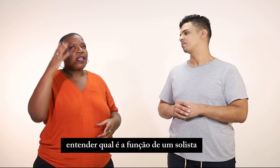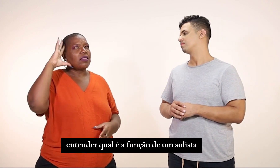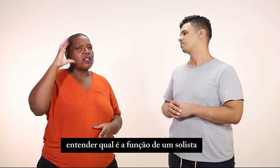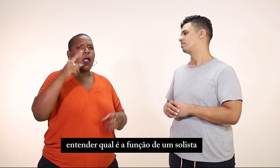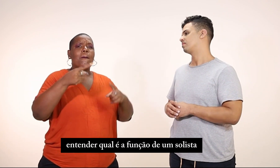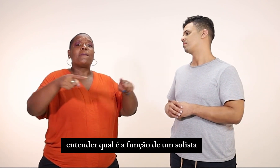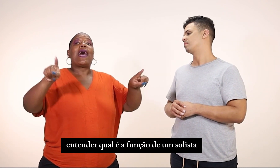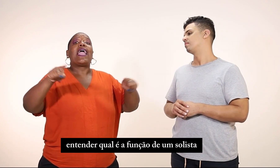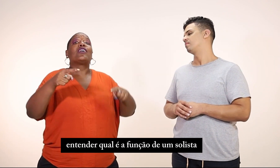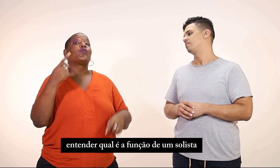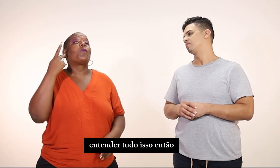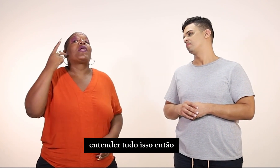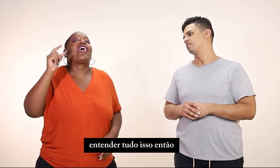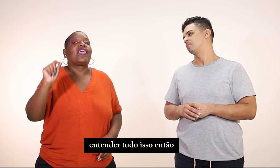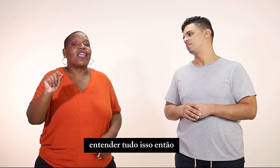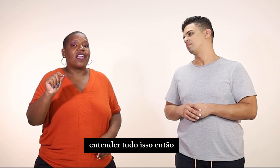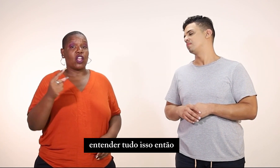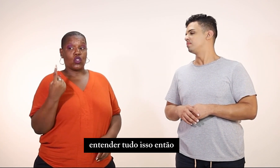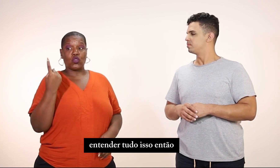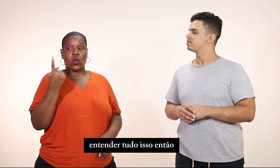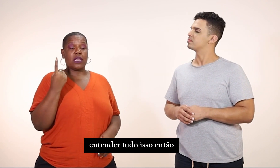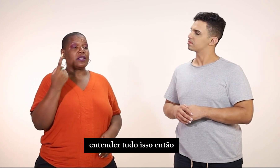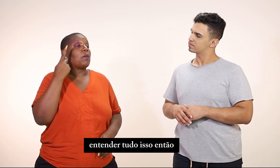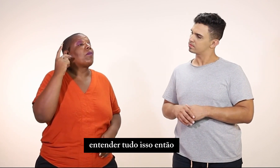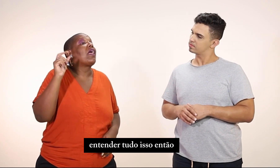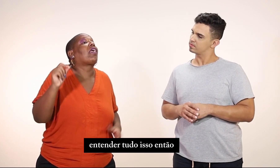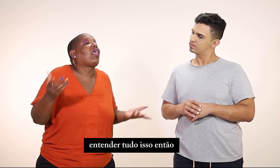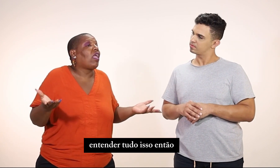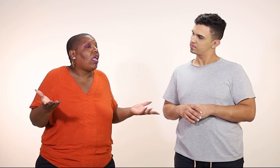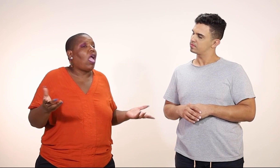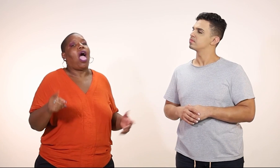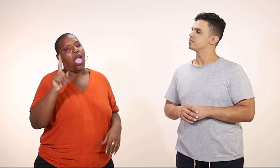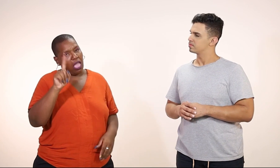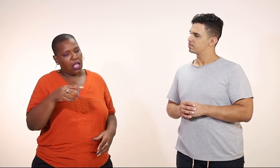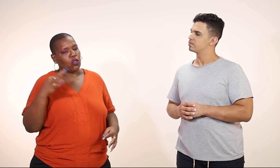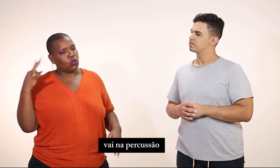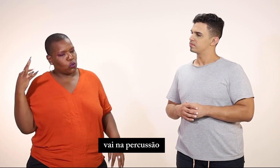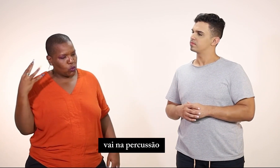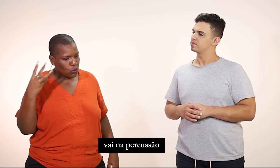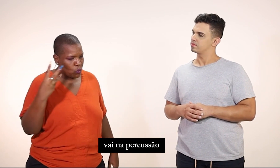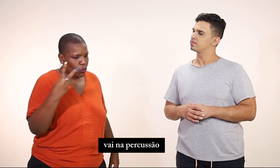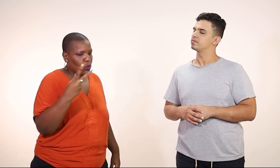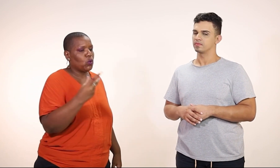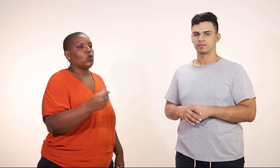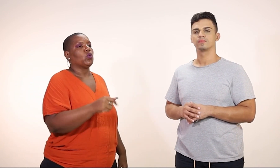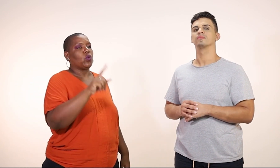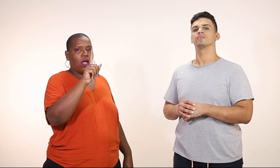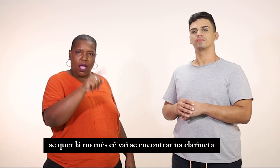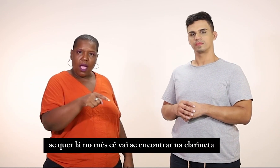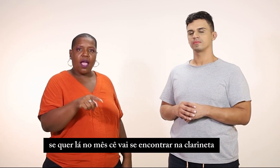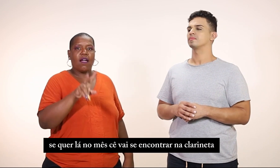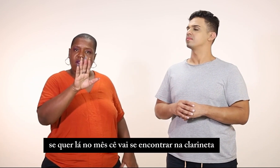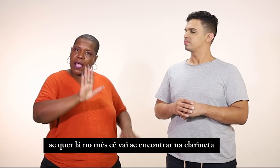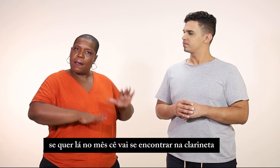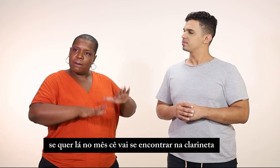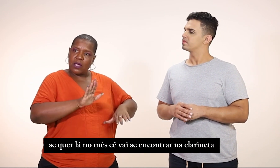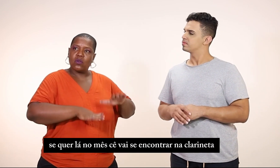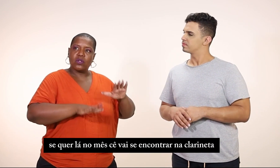função de um solista, entender tudo isso. Então, vai na percussão. Se quer, lá no mês você vai se encontrar